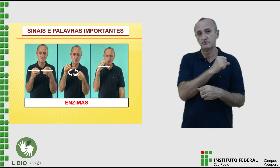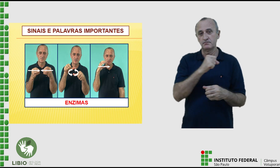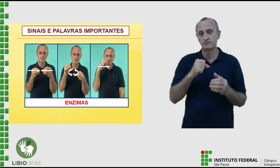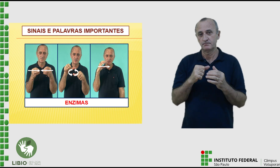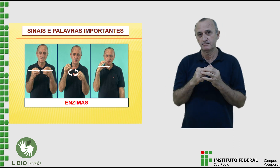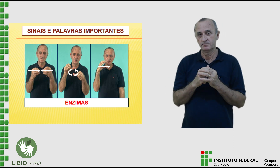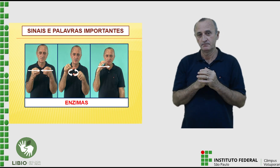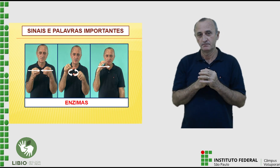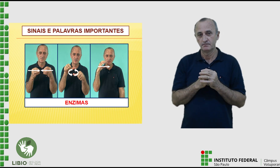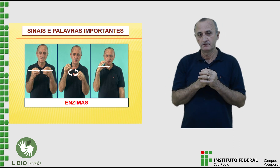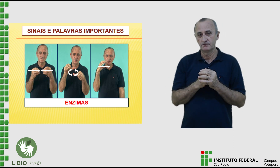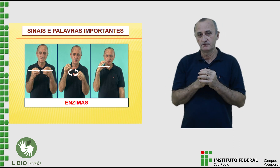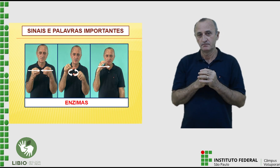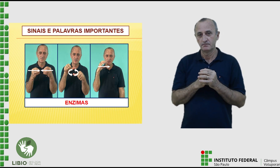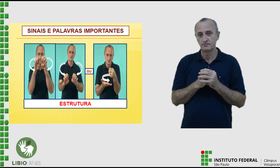enzimas.